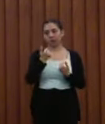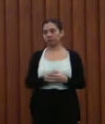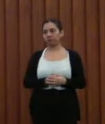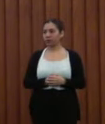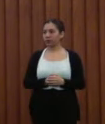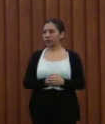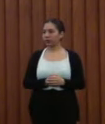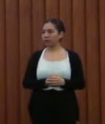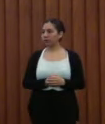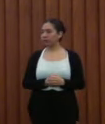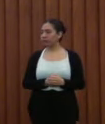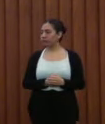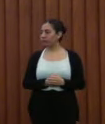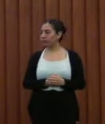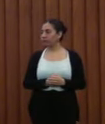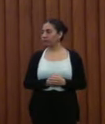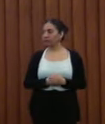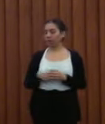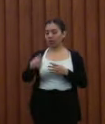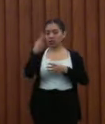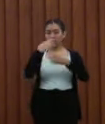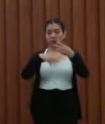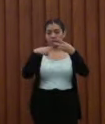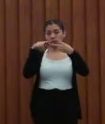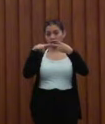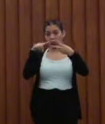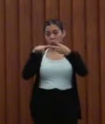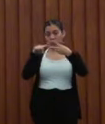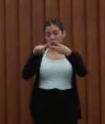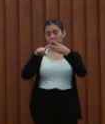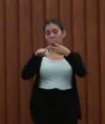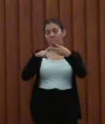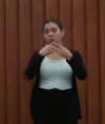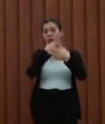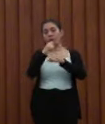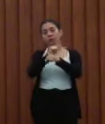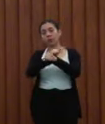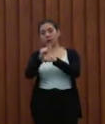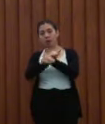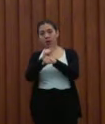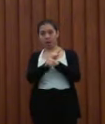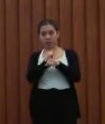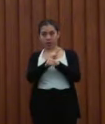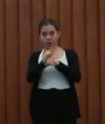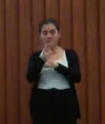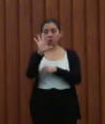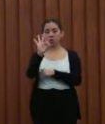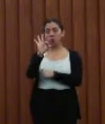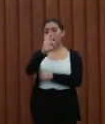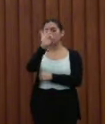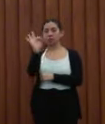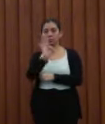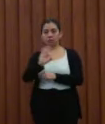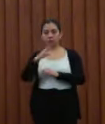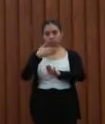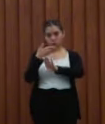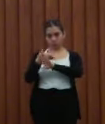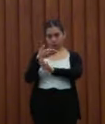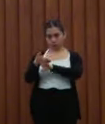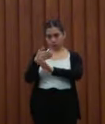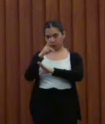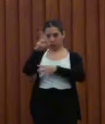Seguido por los hombres gays o percibidos como homosexuales, con un 40%, ¿no? Y en el caso de